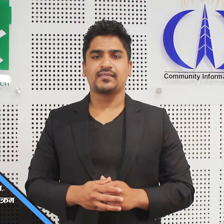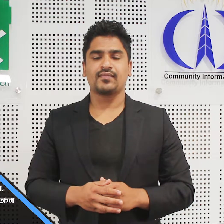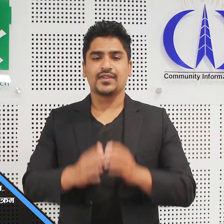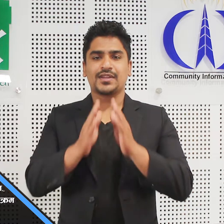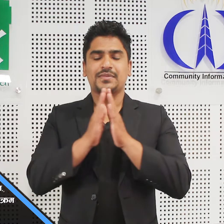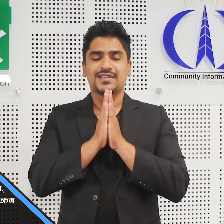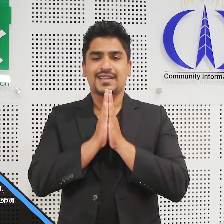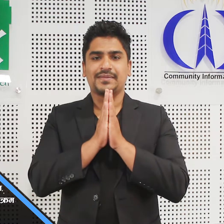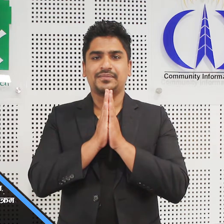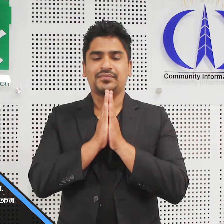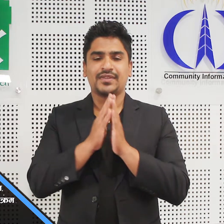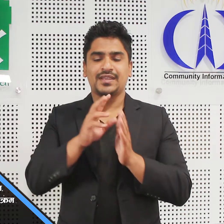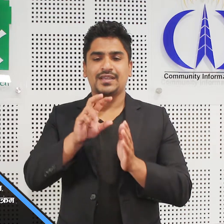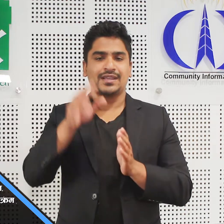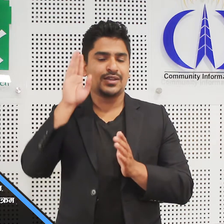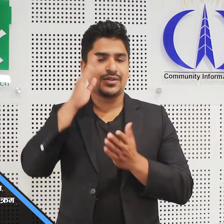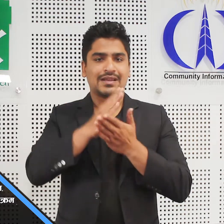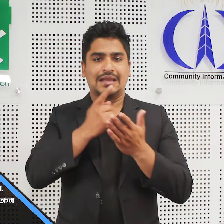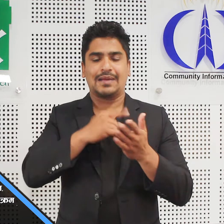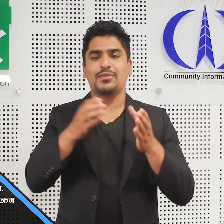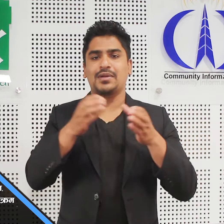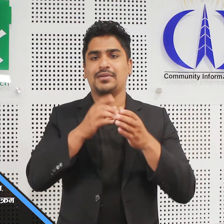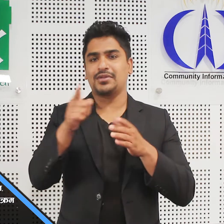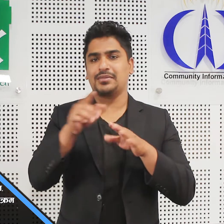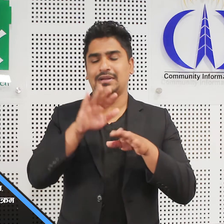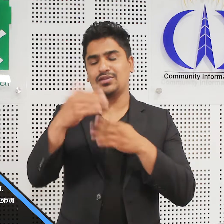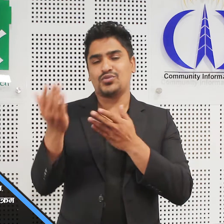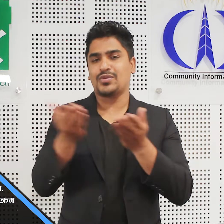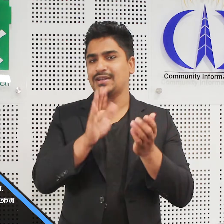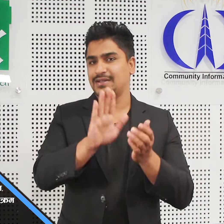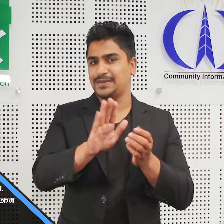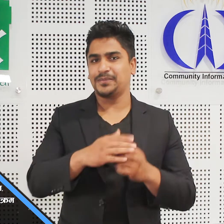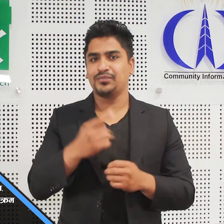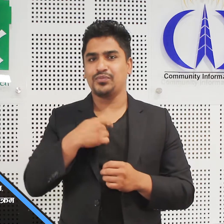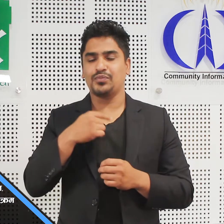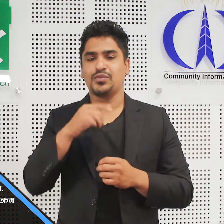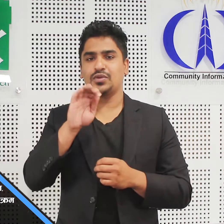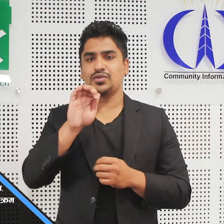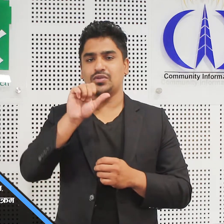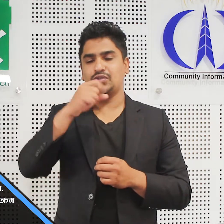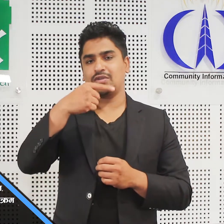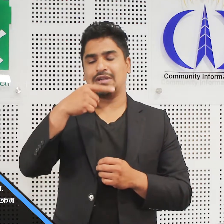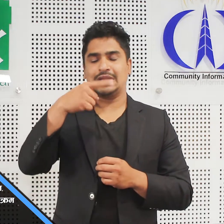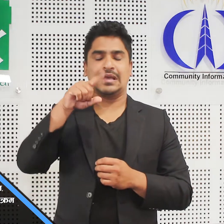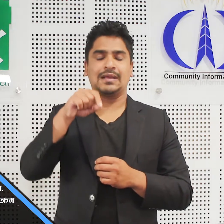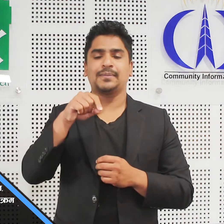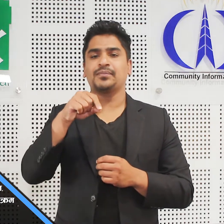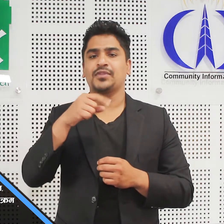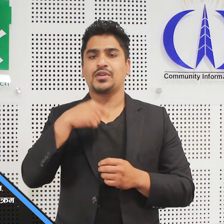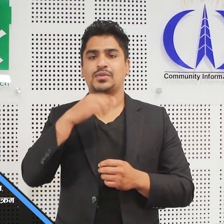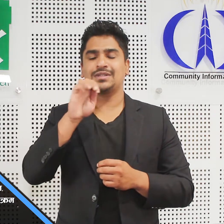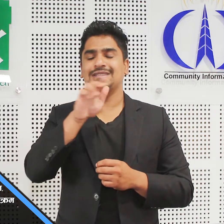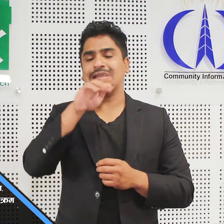नमस्कार, रेडियो कार्यक्रम हाम्रो पालिकामा तपाईँलाई स्वागत छ। म सजना तिमल सिन्हा अनि म सीता शर्मा।